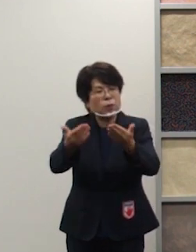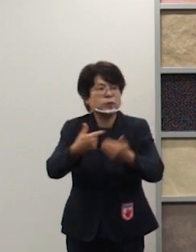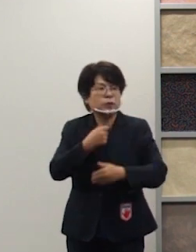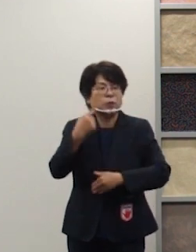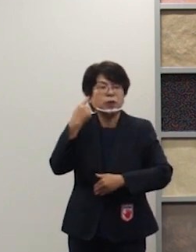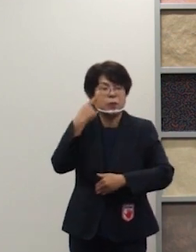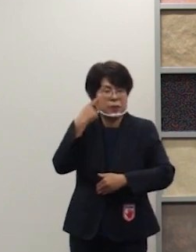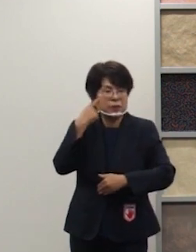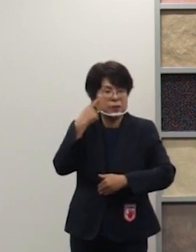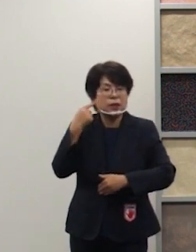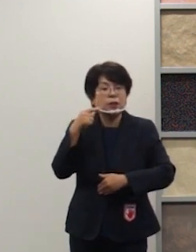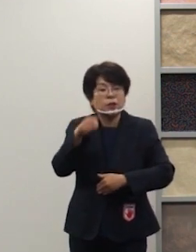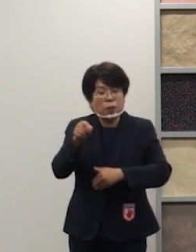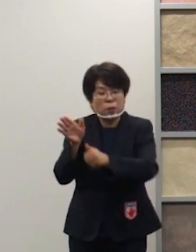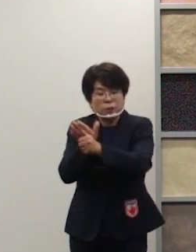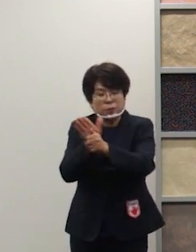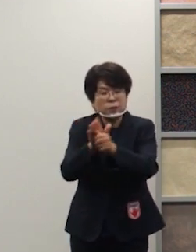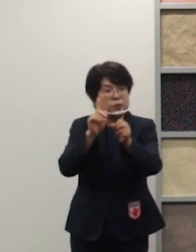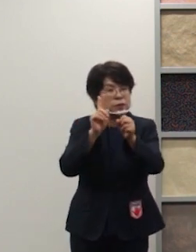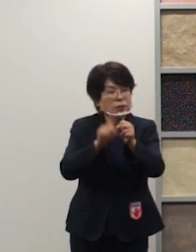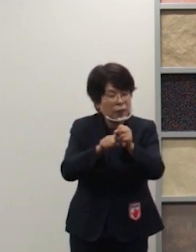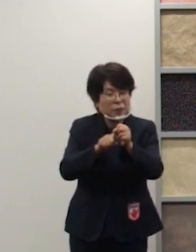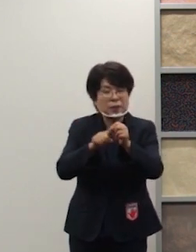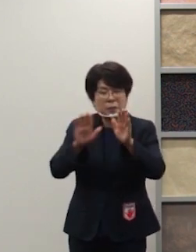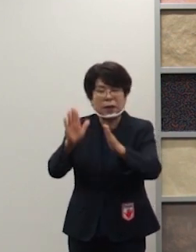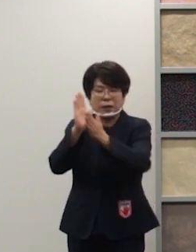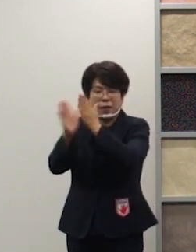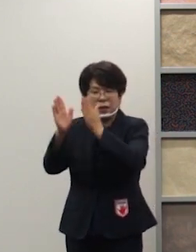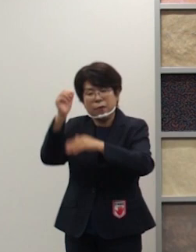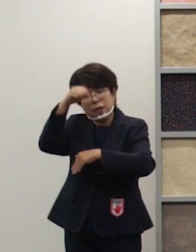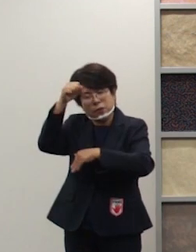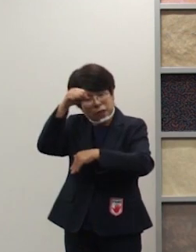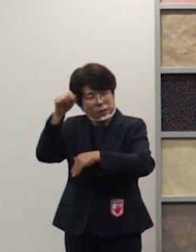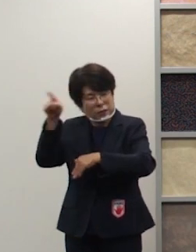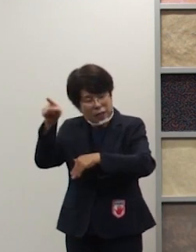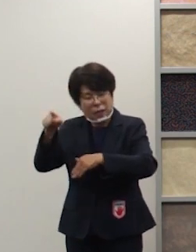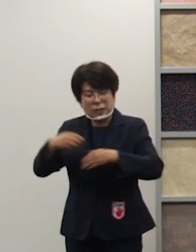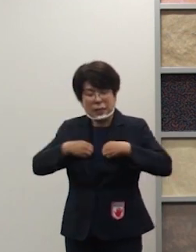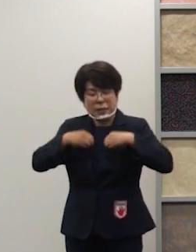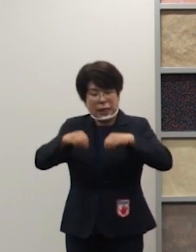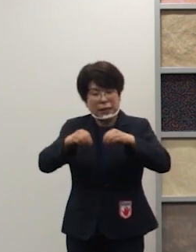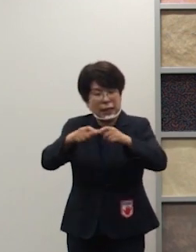算も用意する中で、感染拡大の防止のため の、 その、